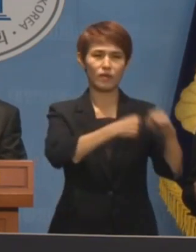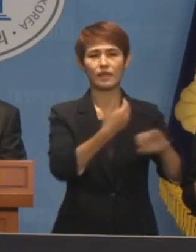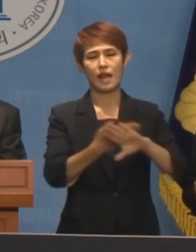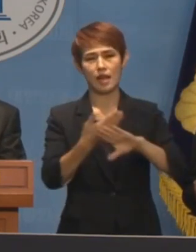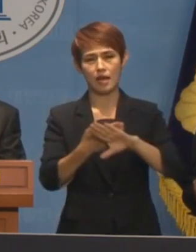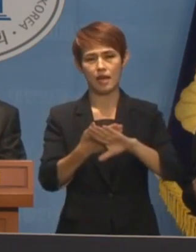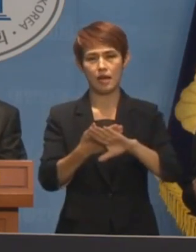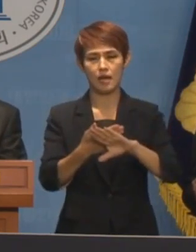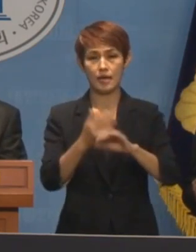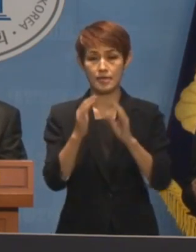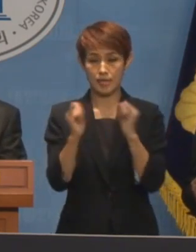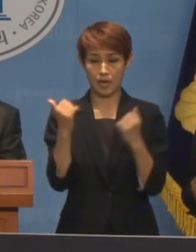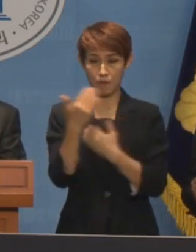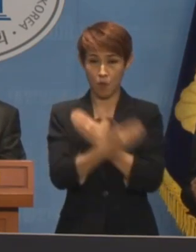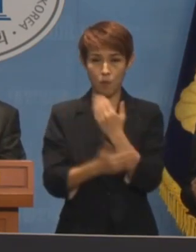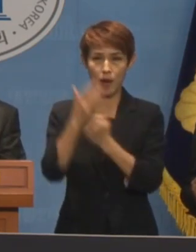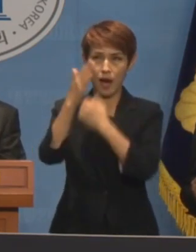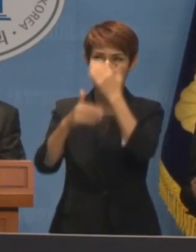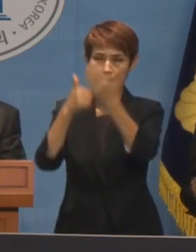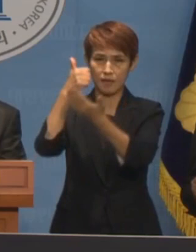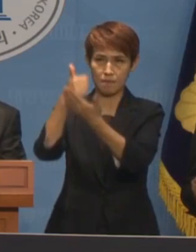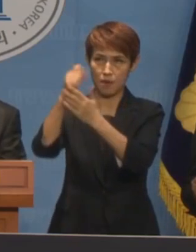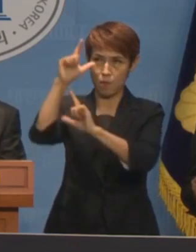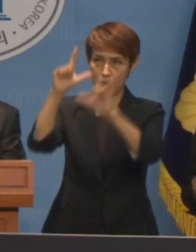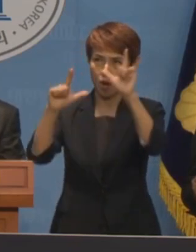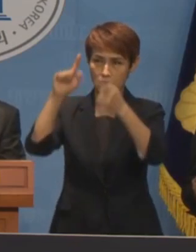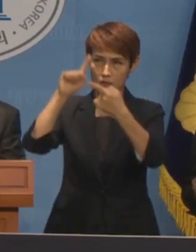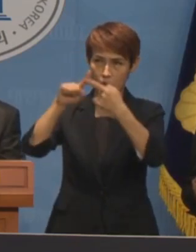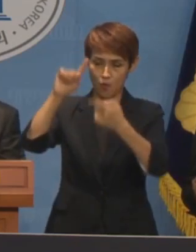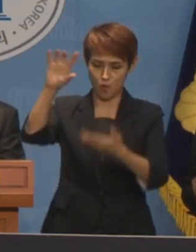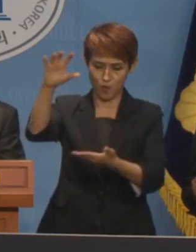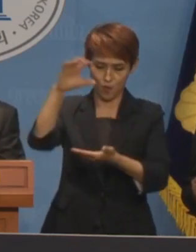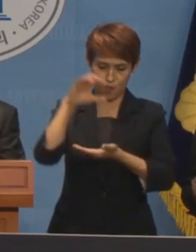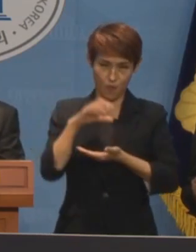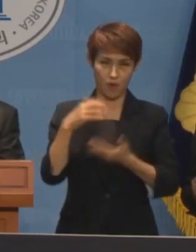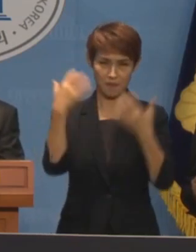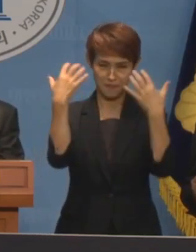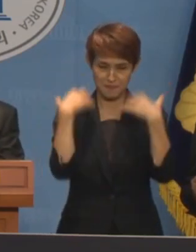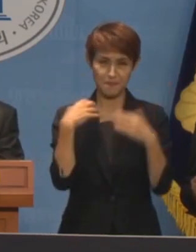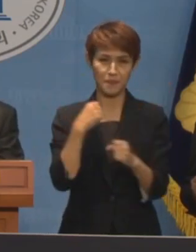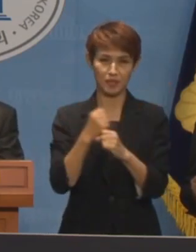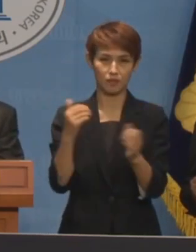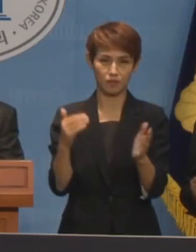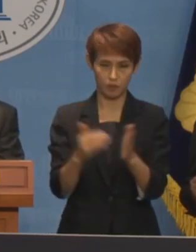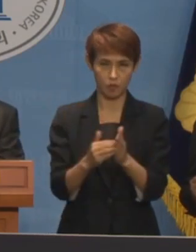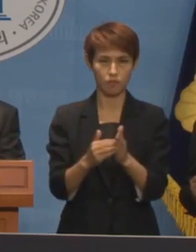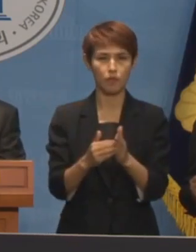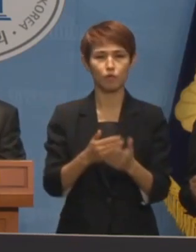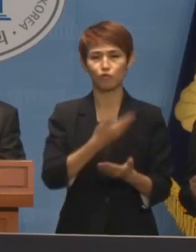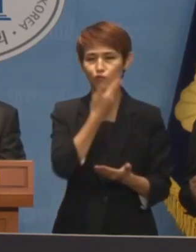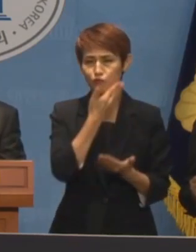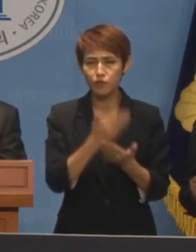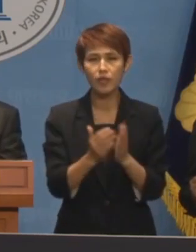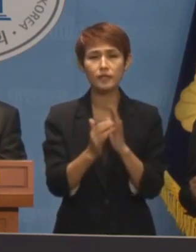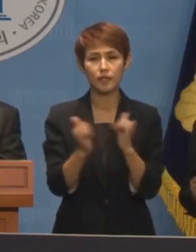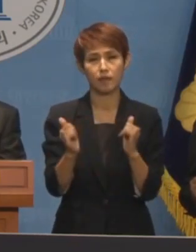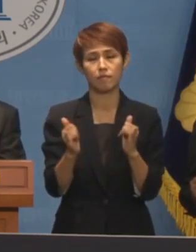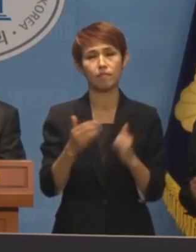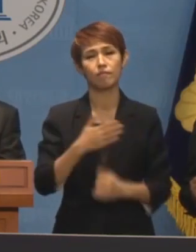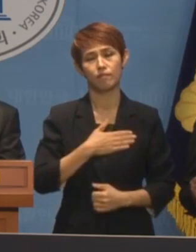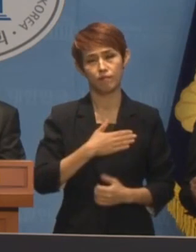형상과 모양대로 창조되어 윤리와 도덕과 양심에 따라 사회적 질서를 지키며 존귀한 존재로 살아가고